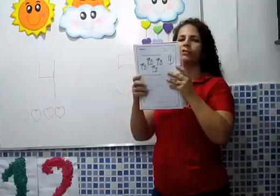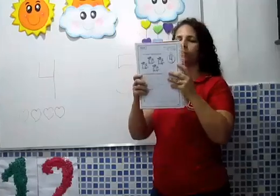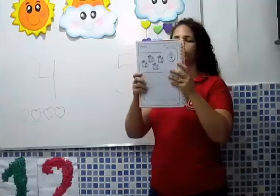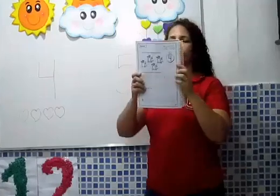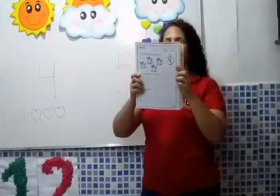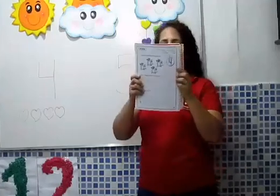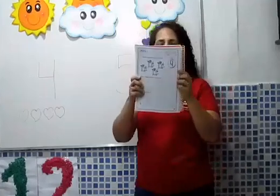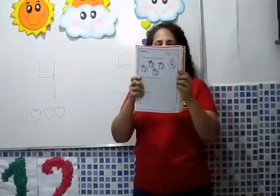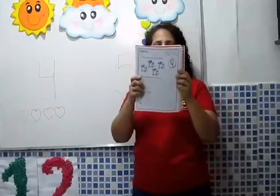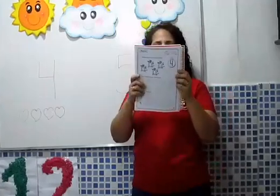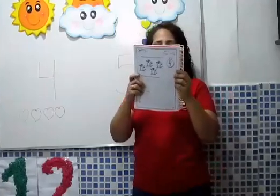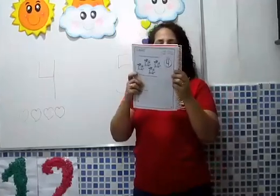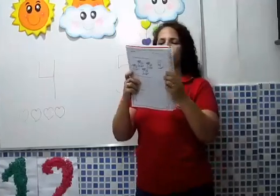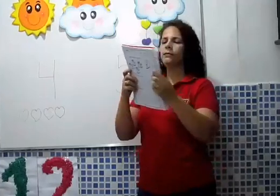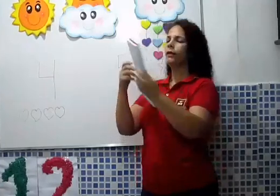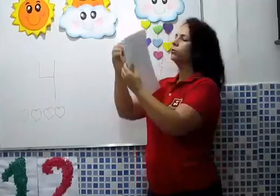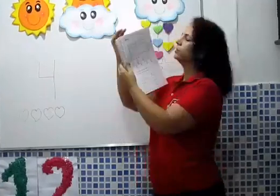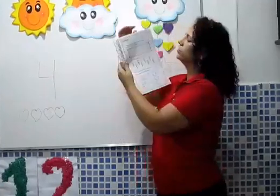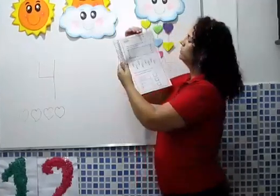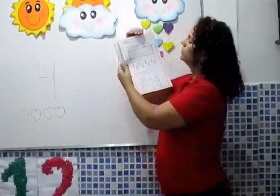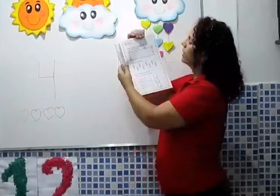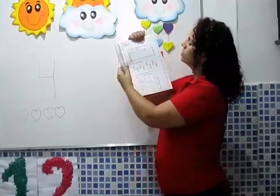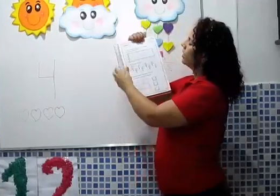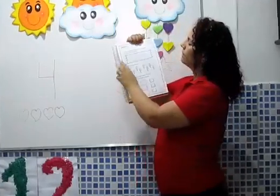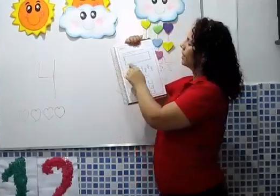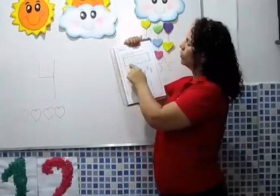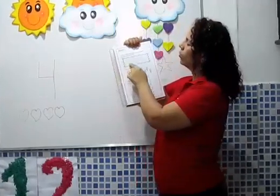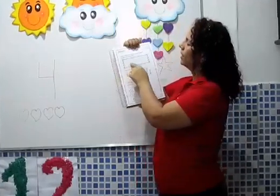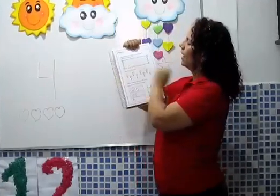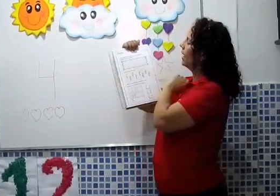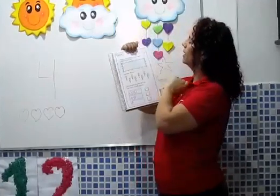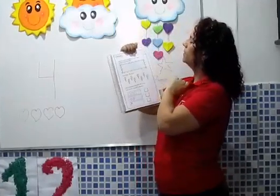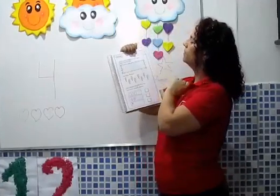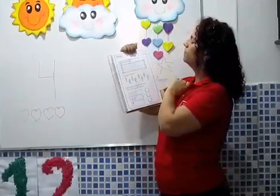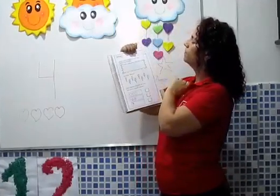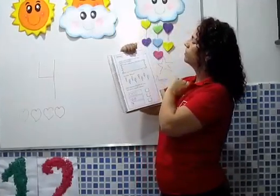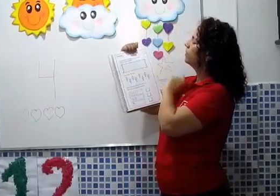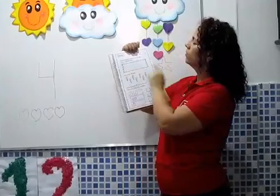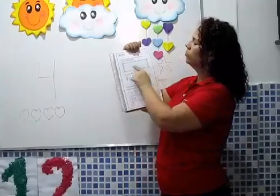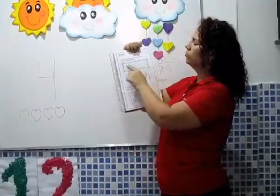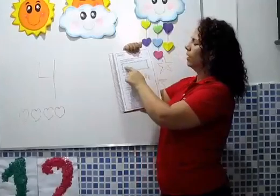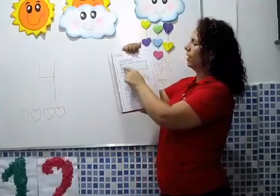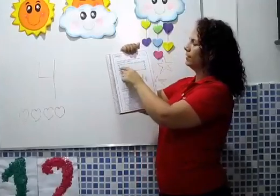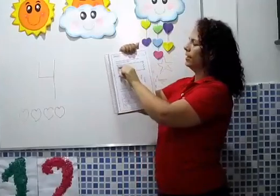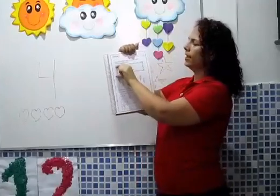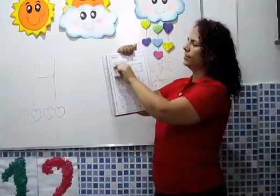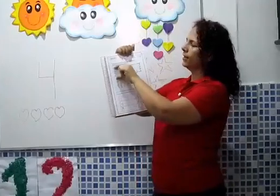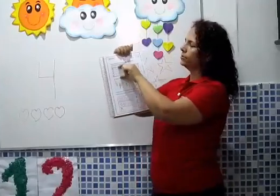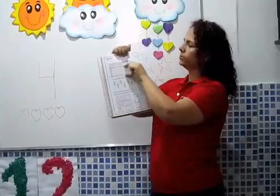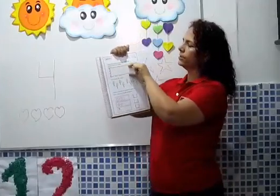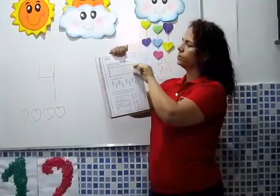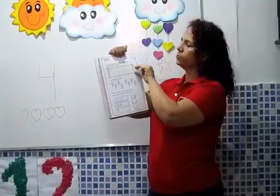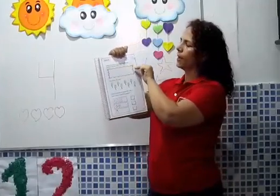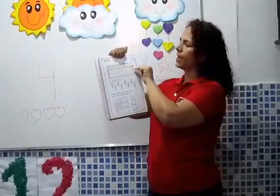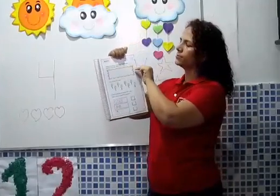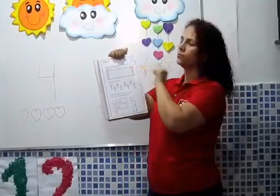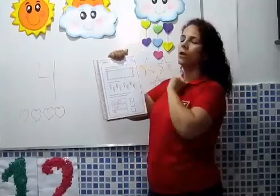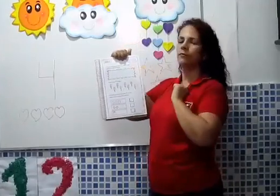ladinho aqui, ok? Tem outra atividade que é para colar aqui dentro desse espaço. Vocês